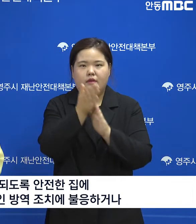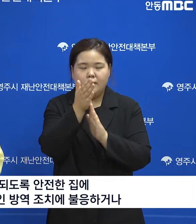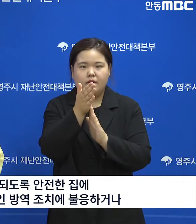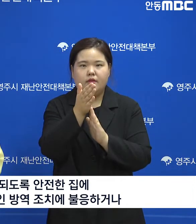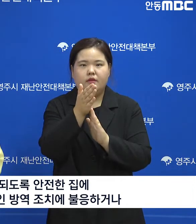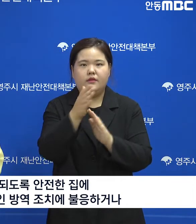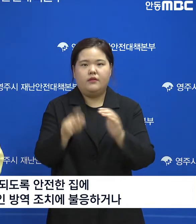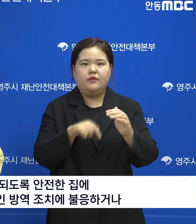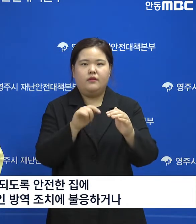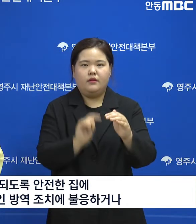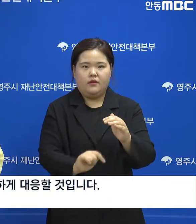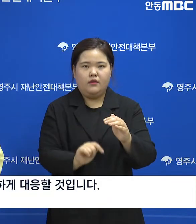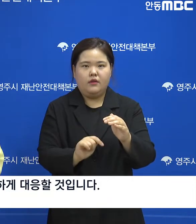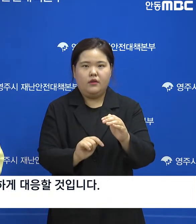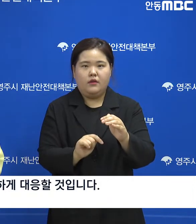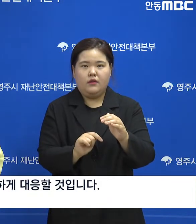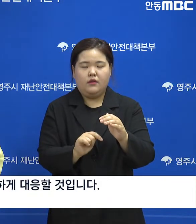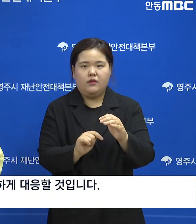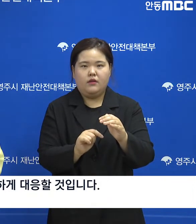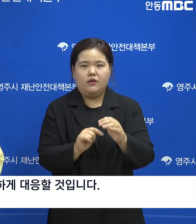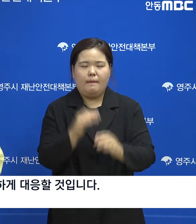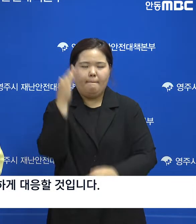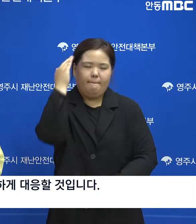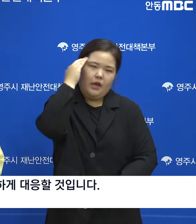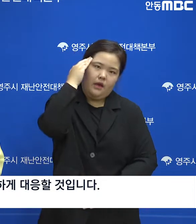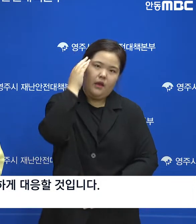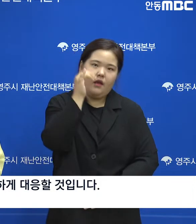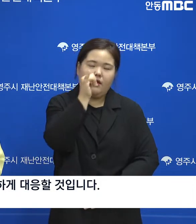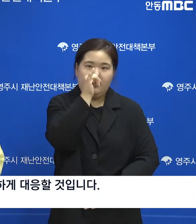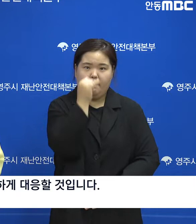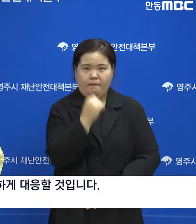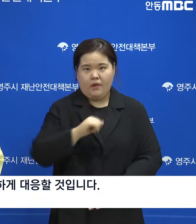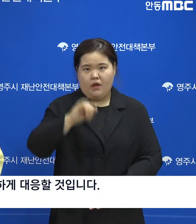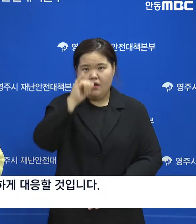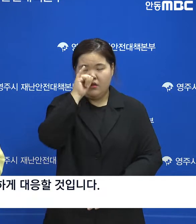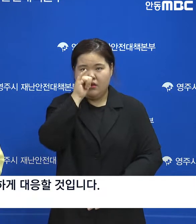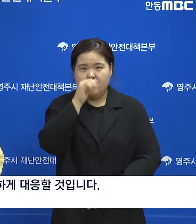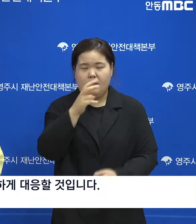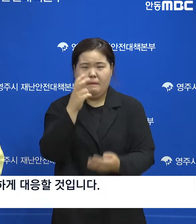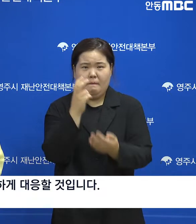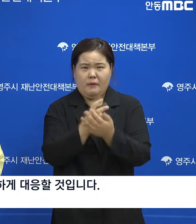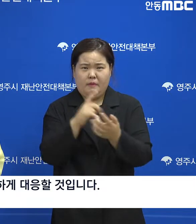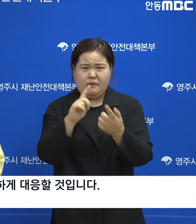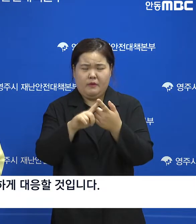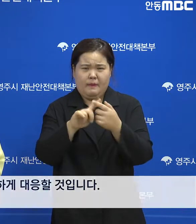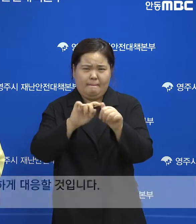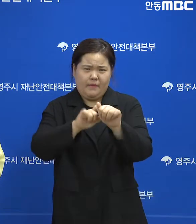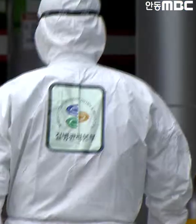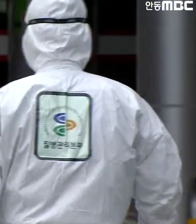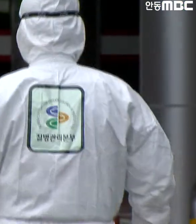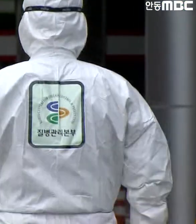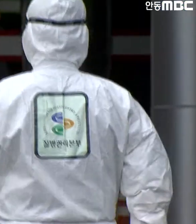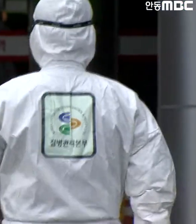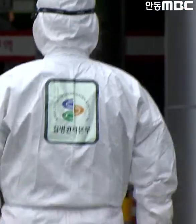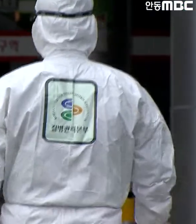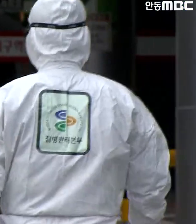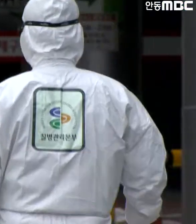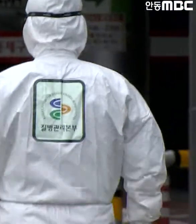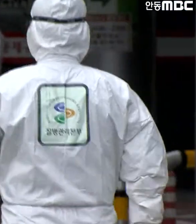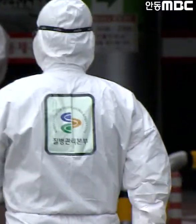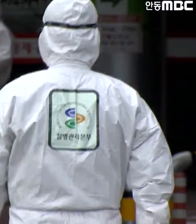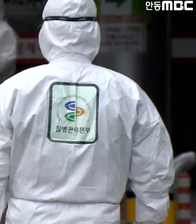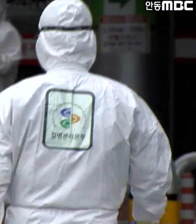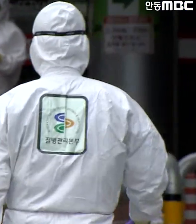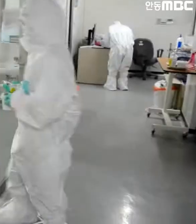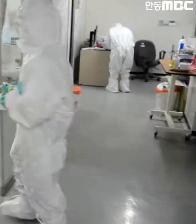필수적인 방역 조치에 불응하거나 방해하는 행위는 법에 따라 엄정하게 대응할 것입니다.